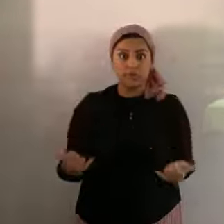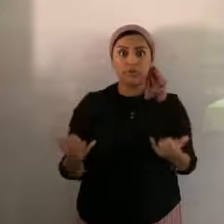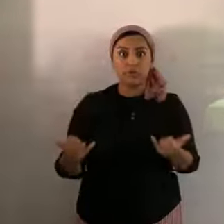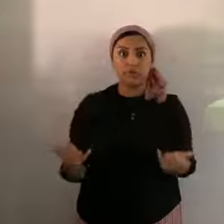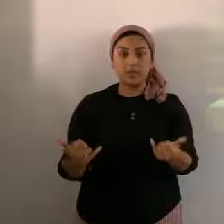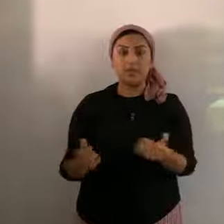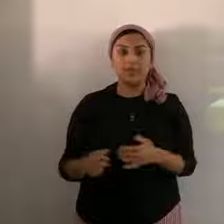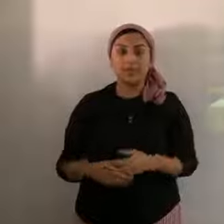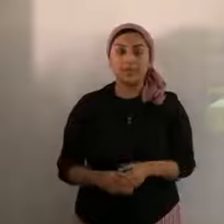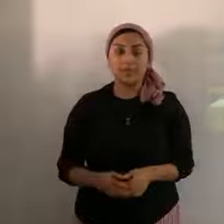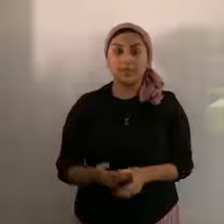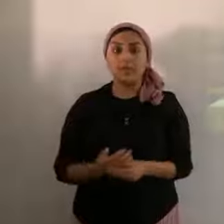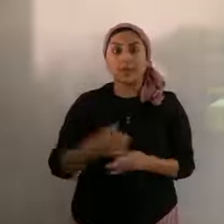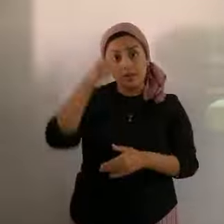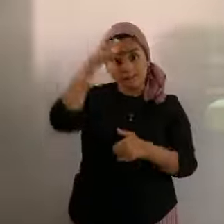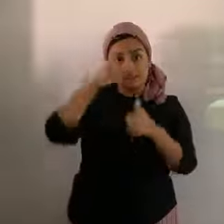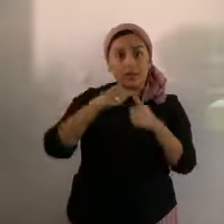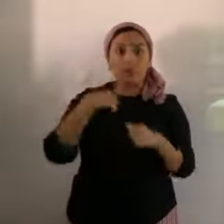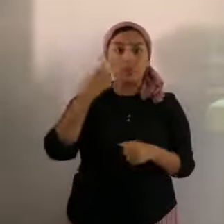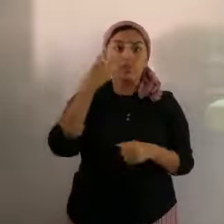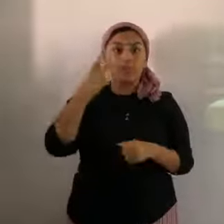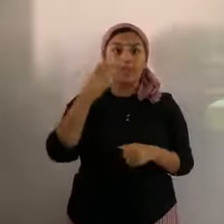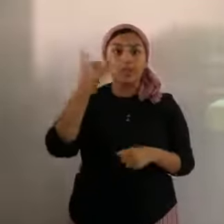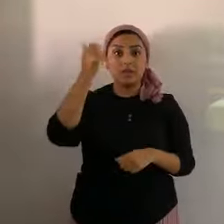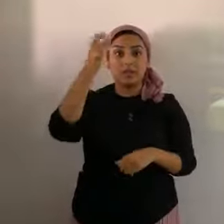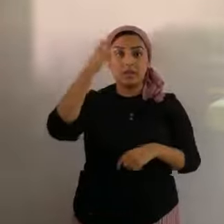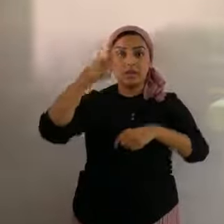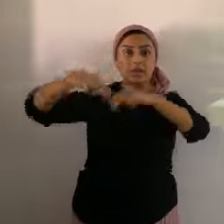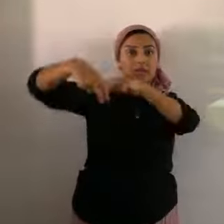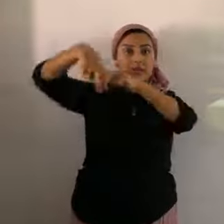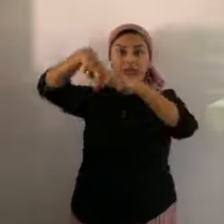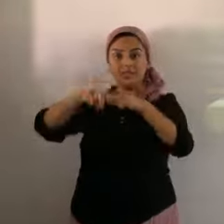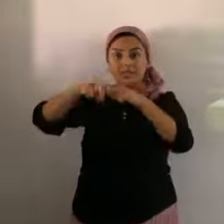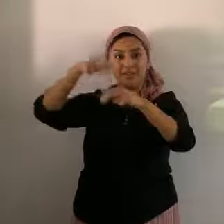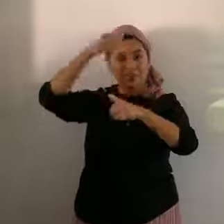mismo. ¿Recuerdas cuando vimos el trono de Elohim? Habacuc 2,